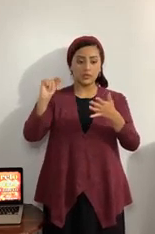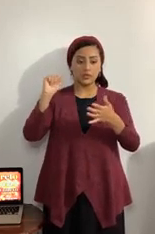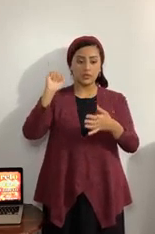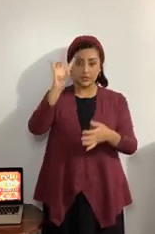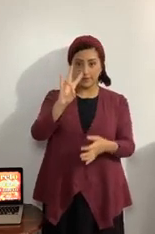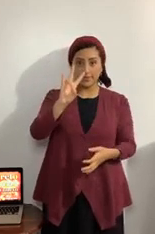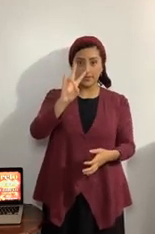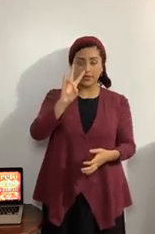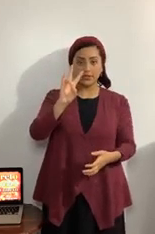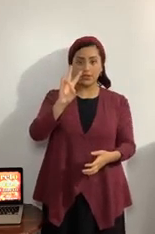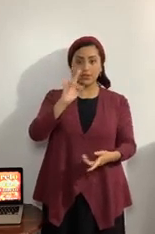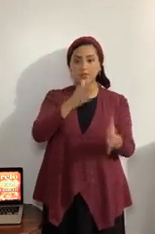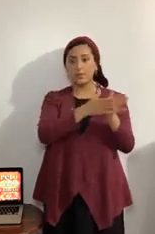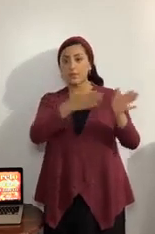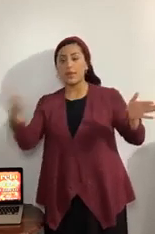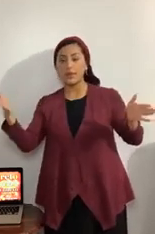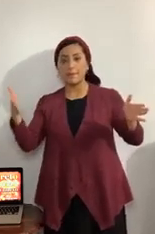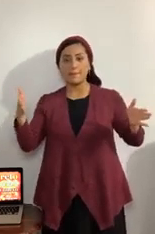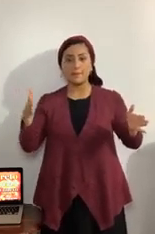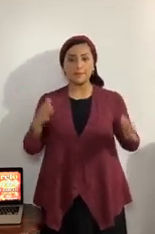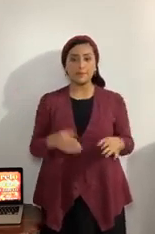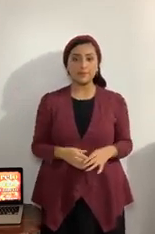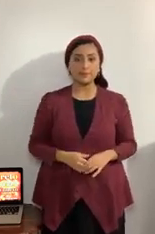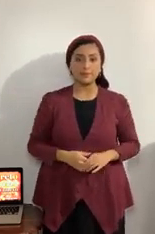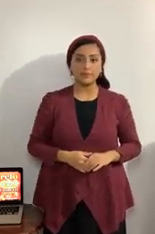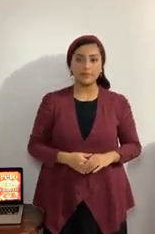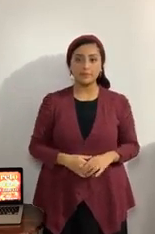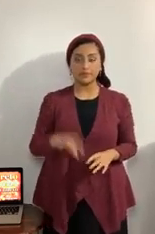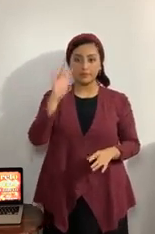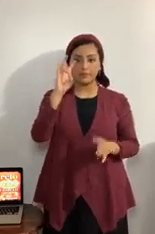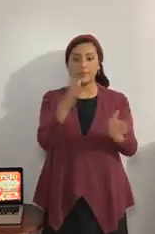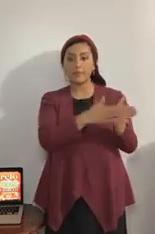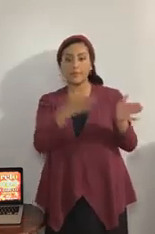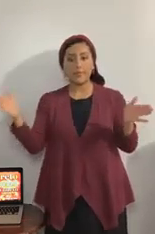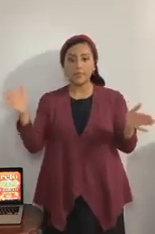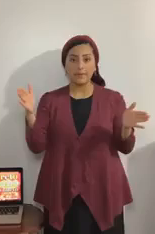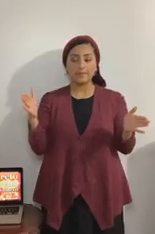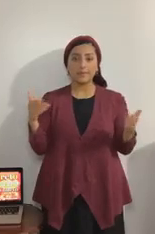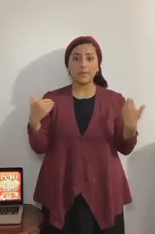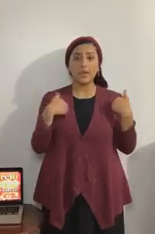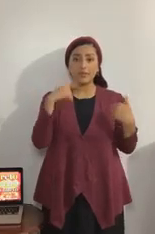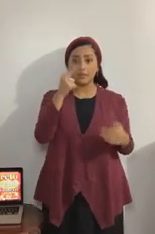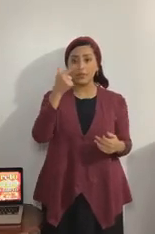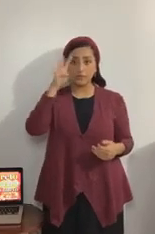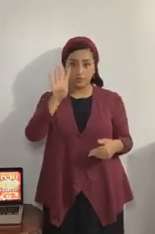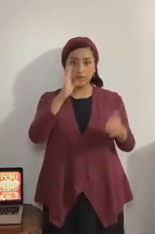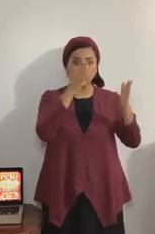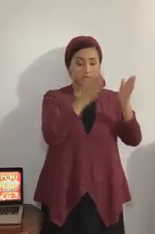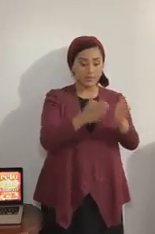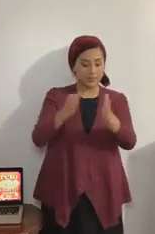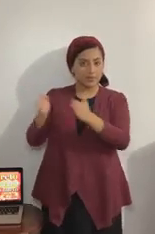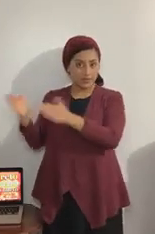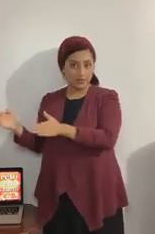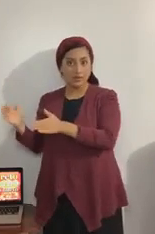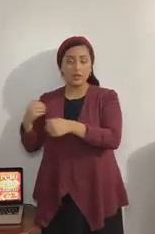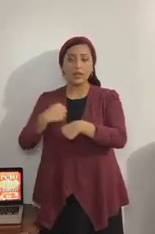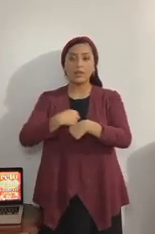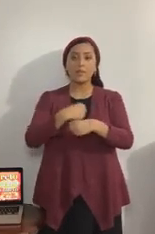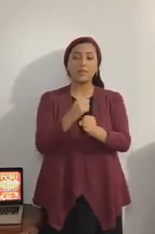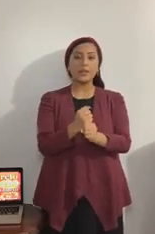7 en adelante. Verso 7 en adelante. Entonces había 24 divisiones que había hecho el Melech